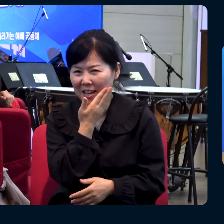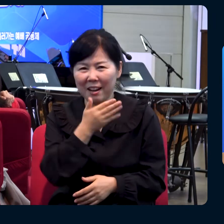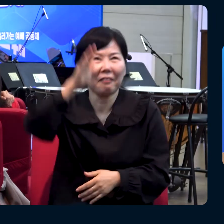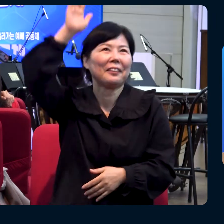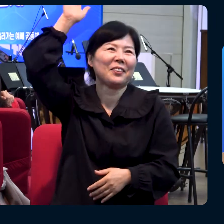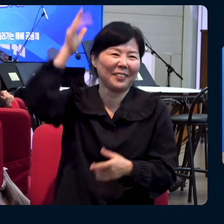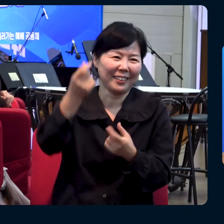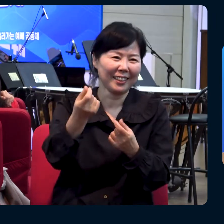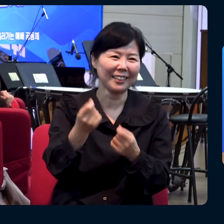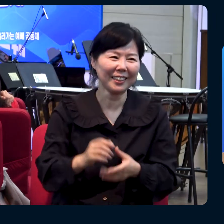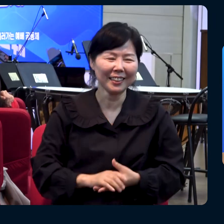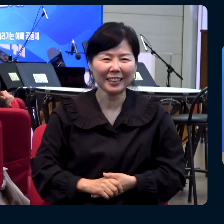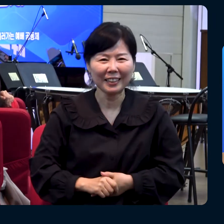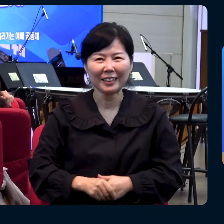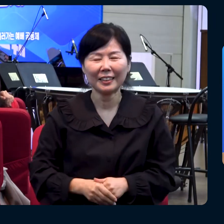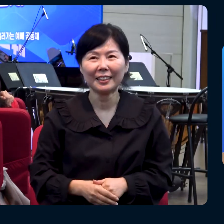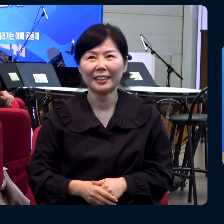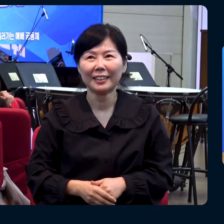결혼한 지 몇 년 됐어요?